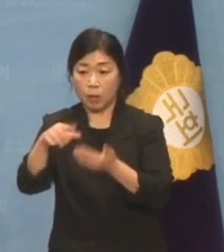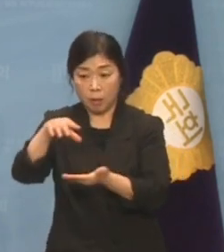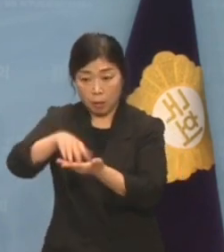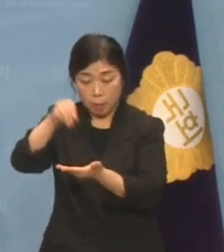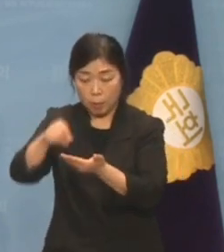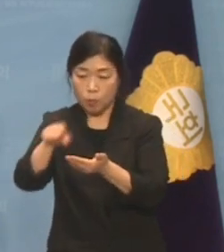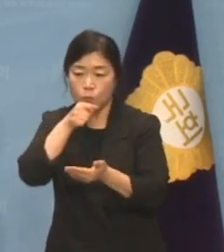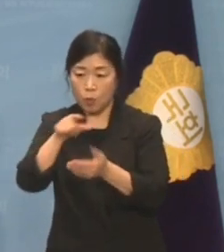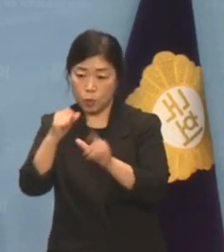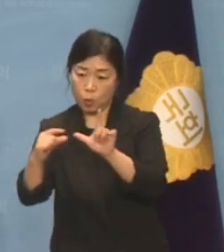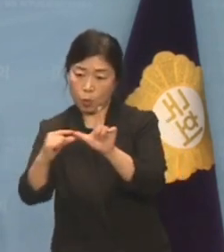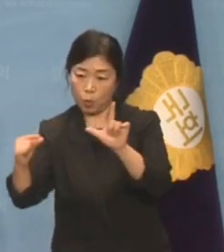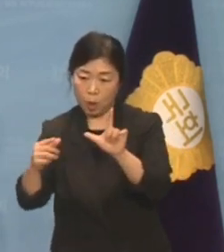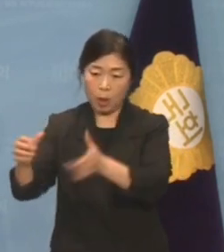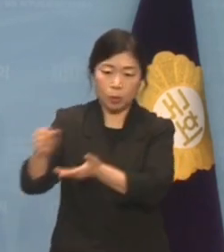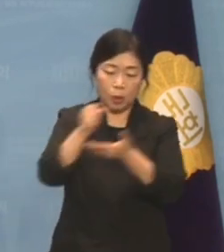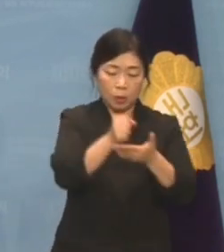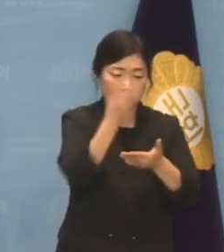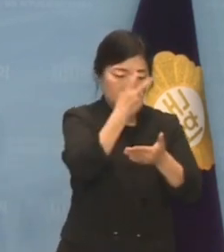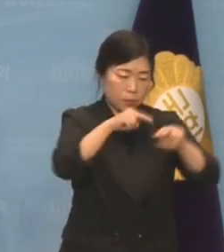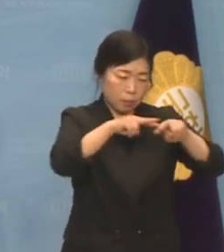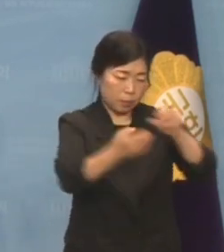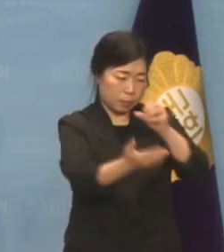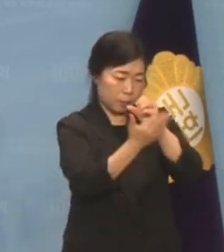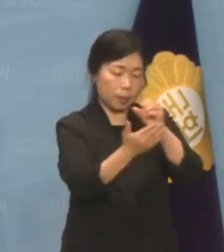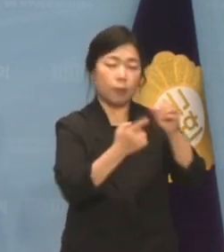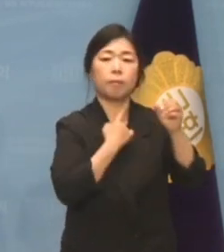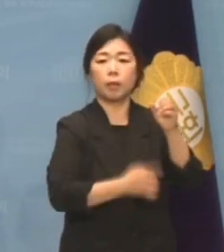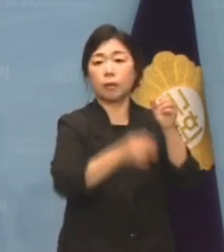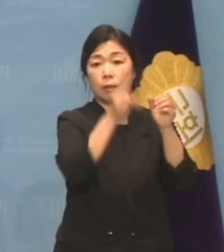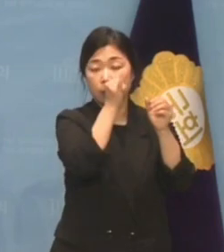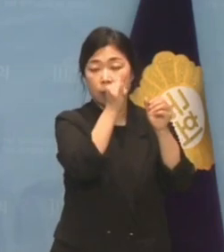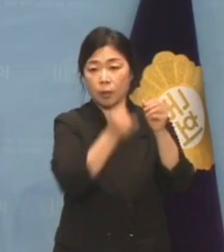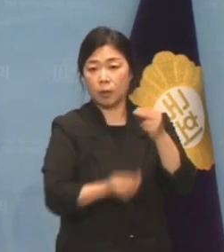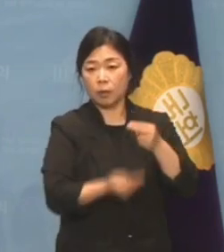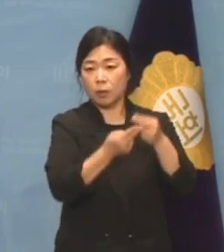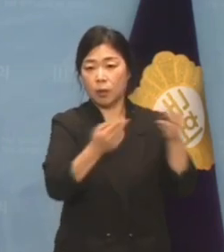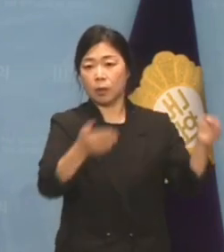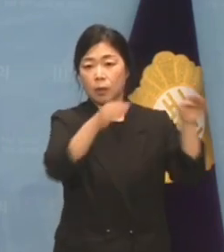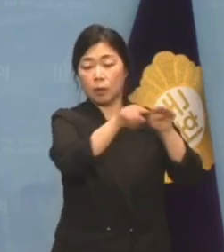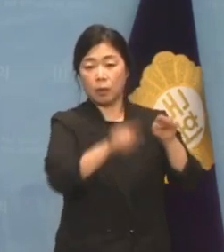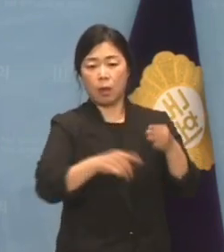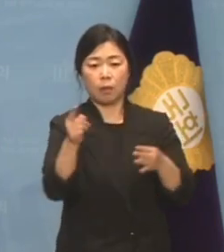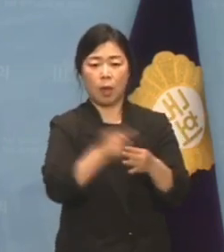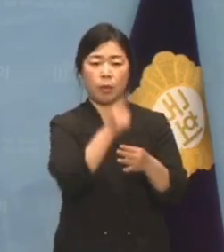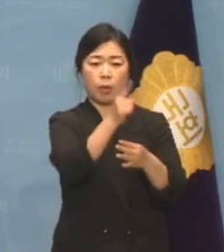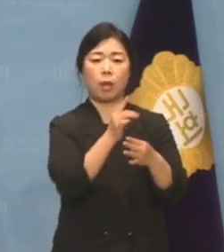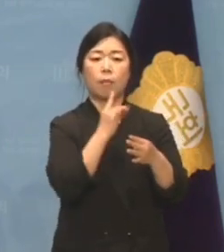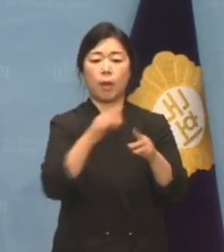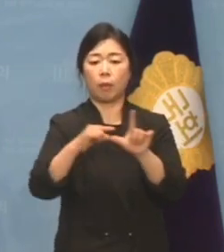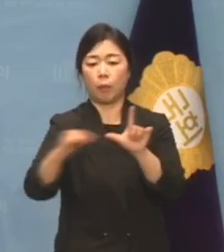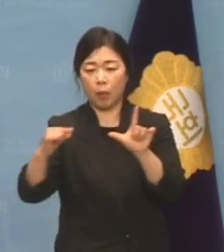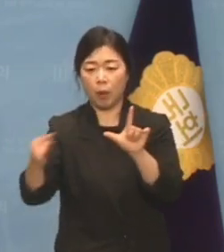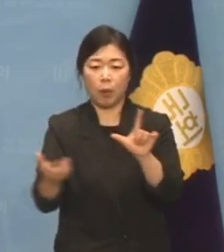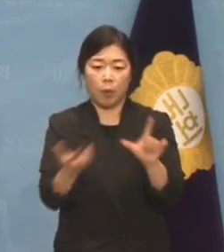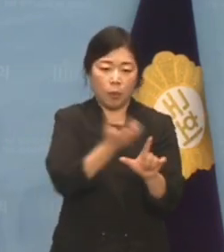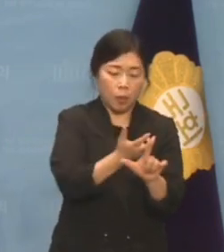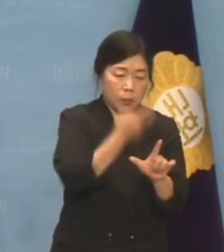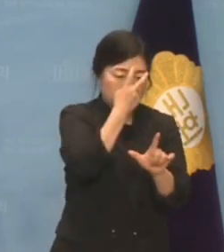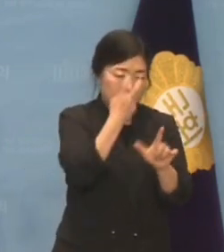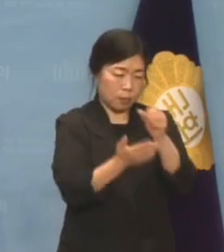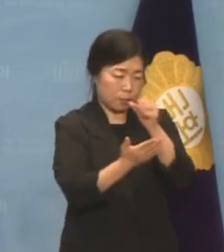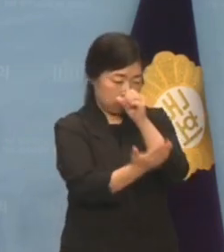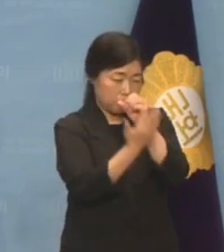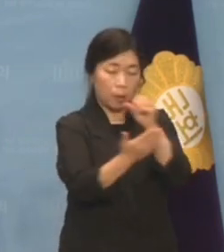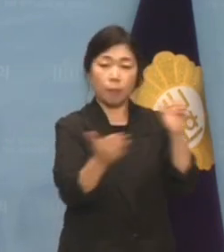검토한 결과 전체 1066개 저장 탱크 중 4분의 1만 분석을 하였으며 다핵종